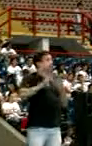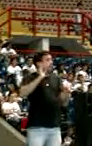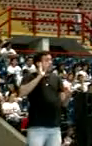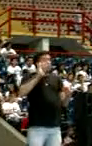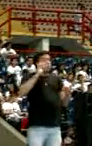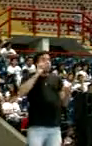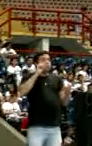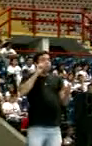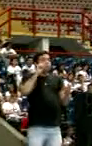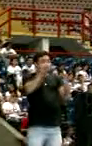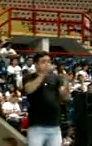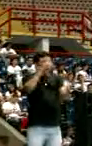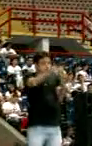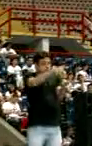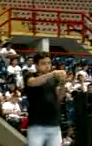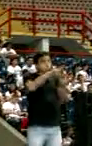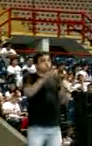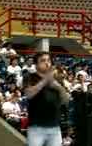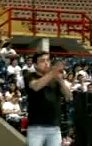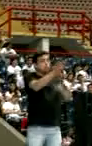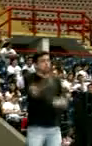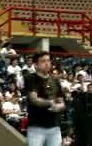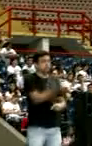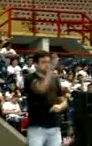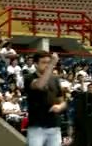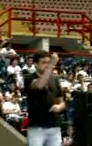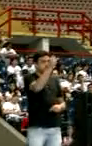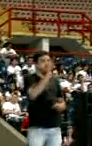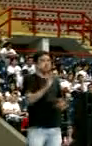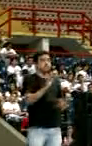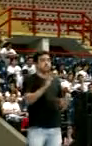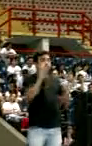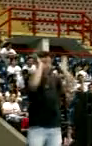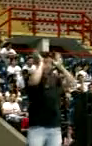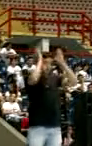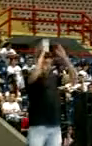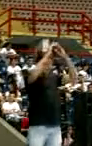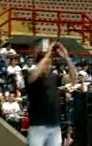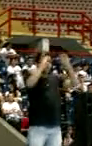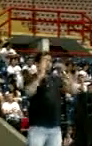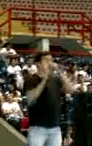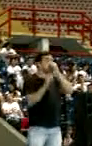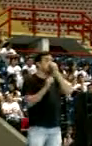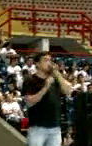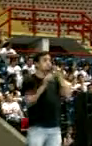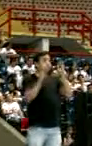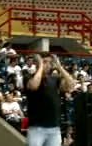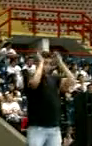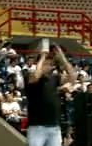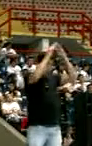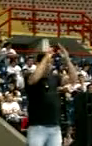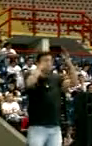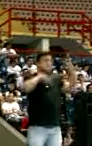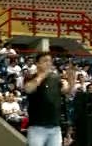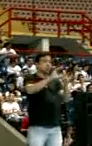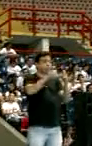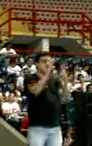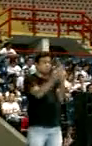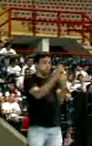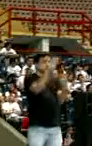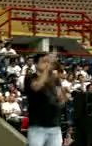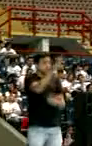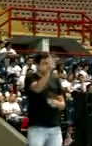último objetivo, a busca da salvação. Opa! Opa. No Concílio de Clermont,